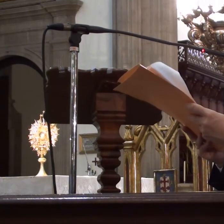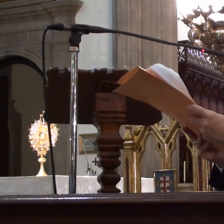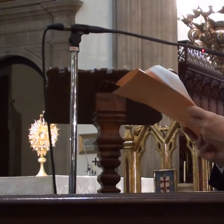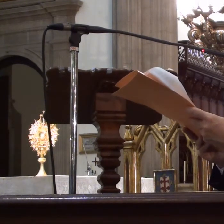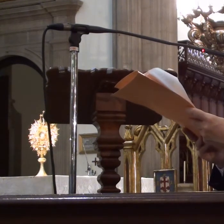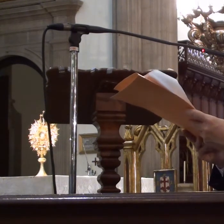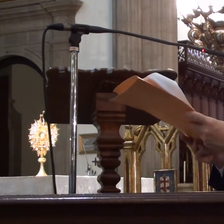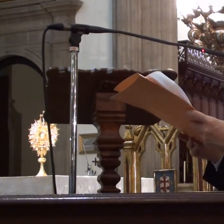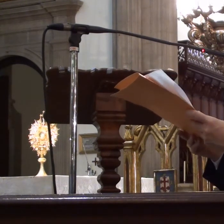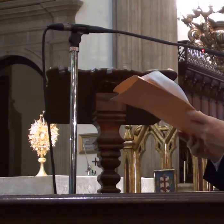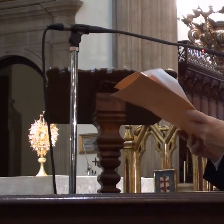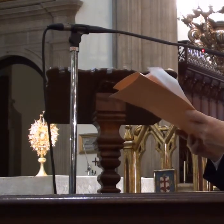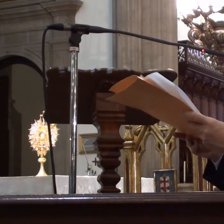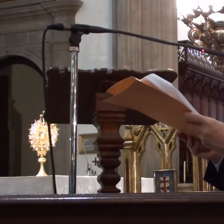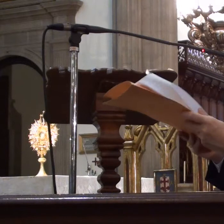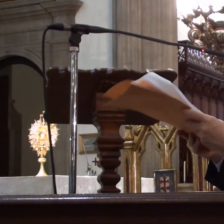pasan